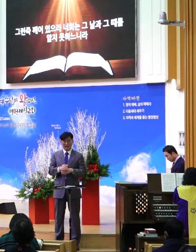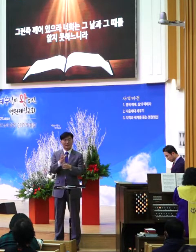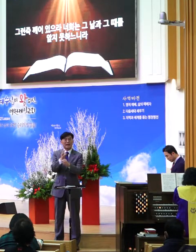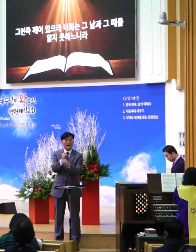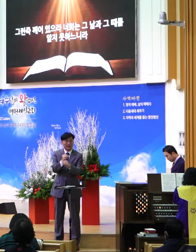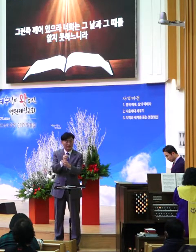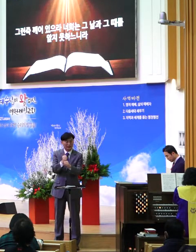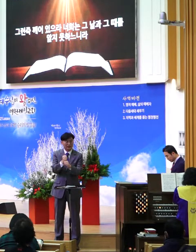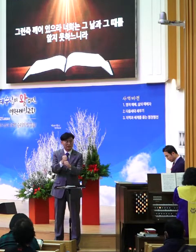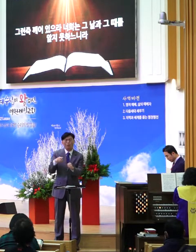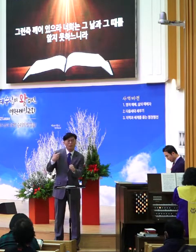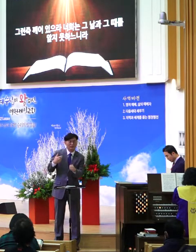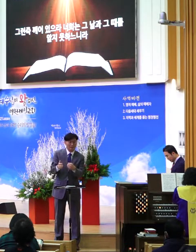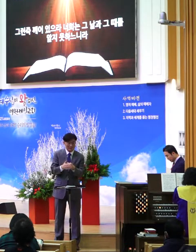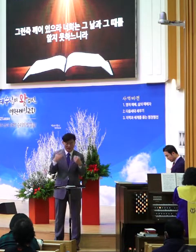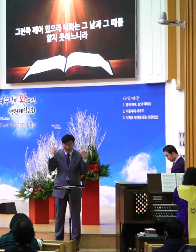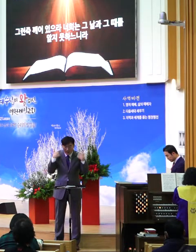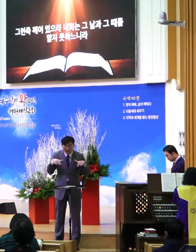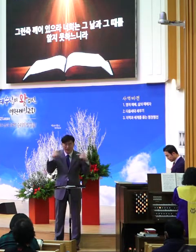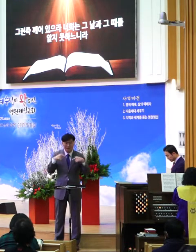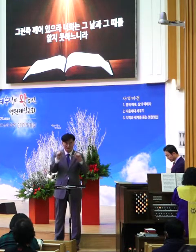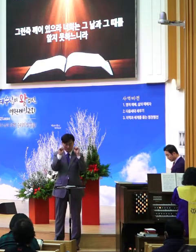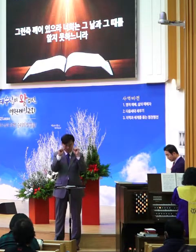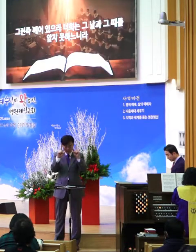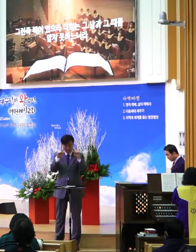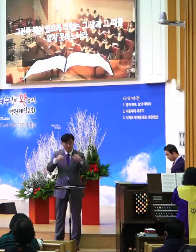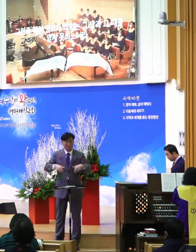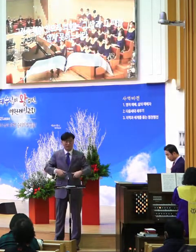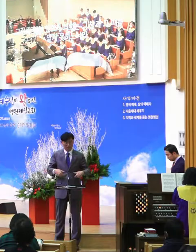알지 못하느니라. 아멘.